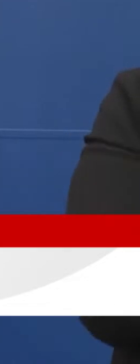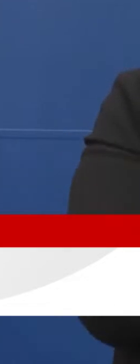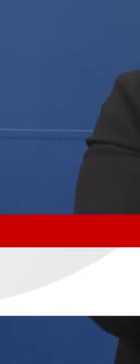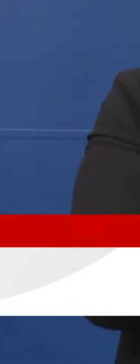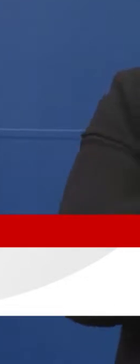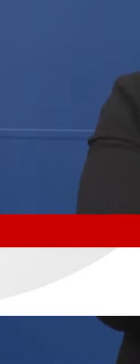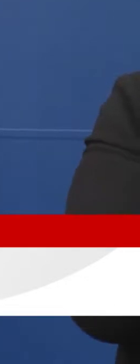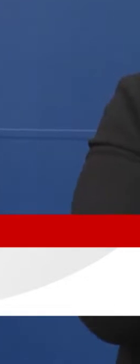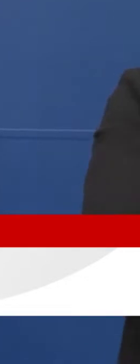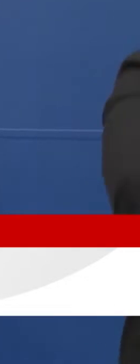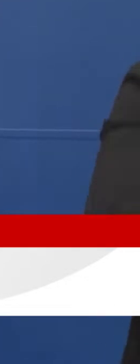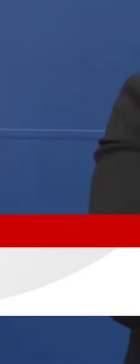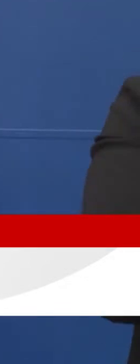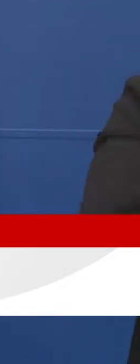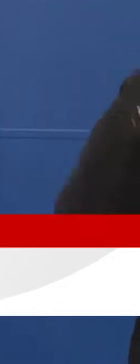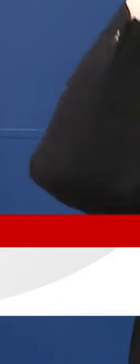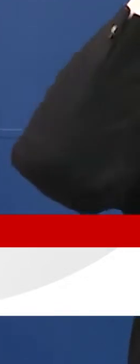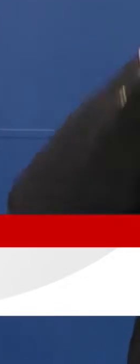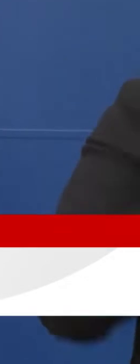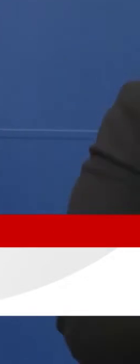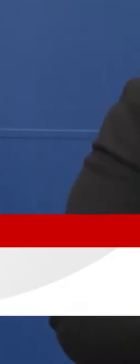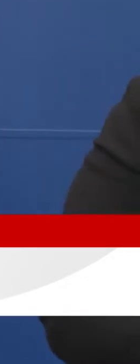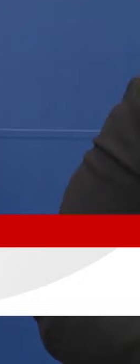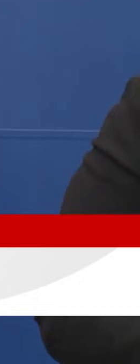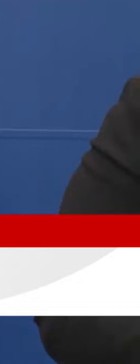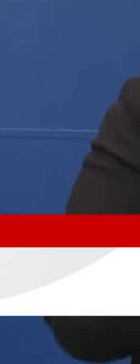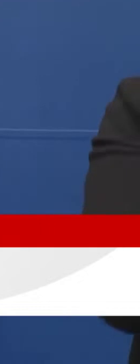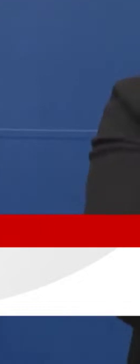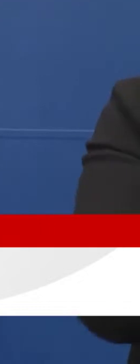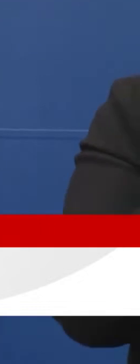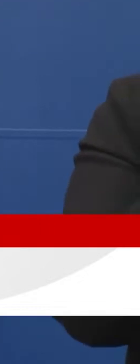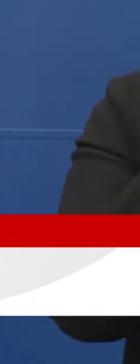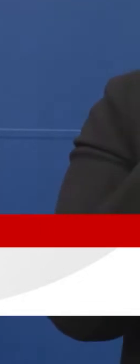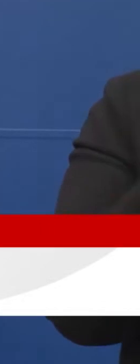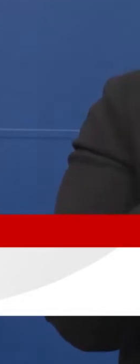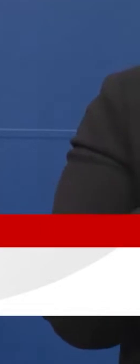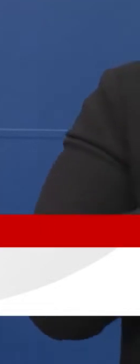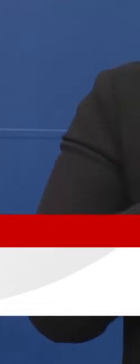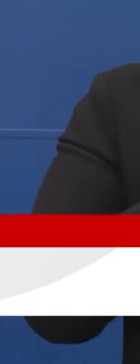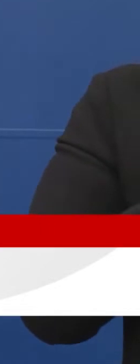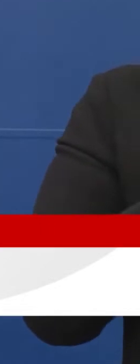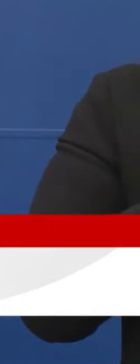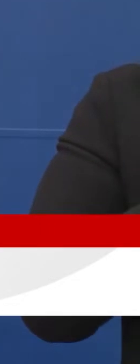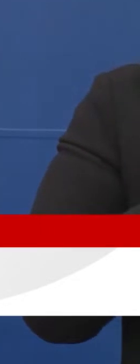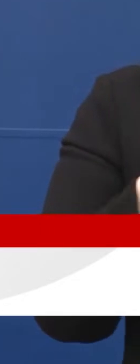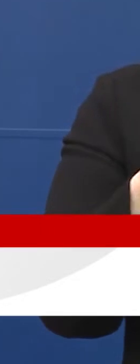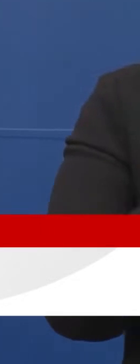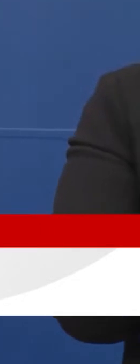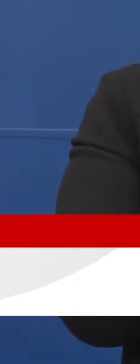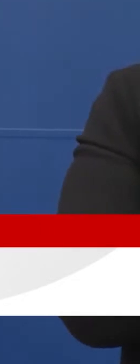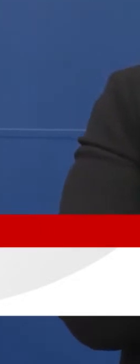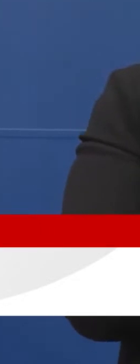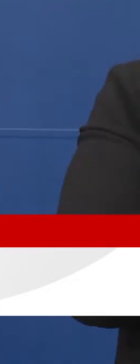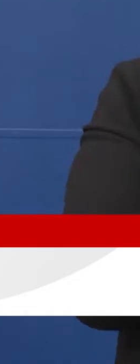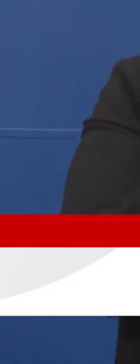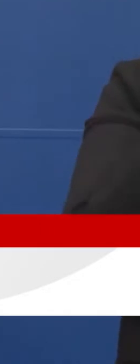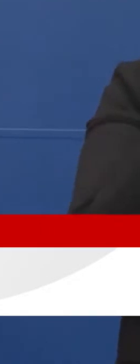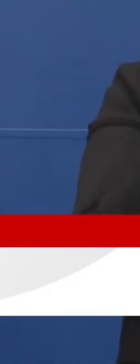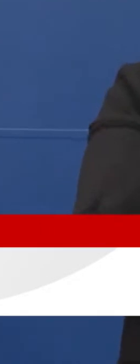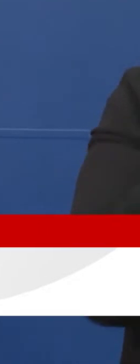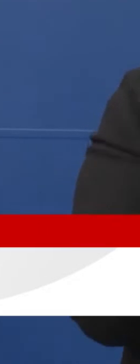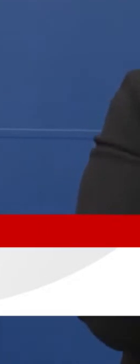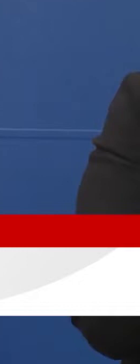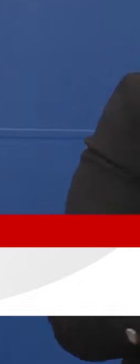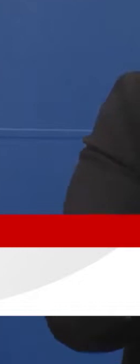수 있지 않을까 그런 생각을 갖고 있습니다. 너무 지나친 공포감을 다시 한번 벗어나셔서 우리